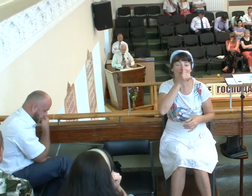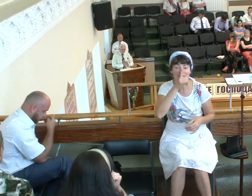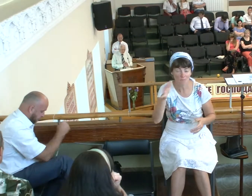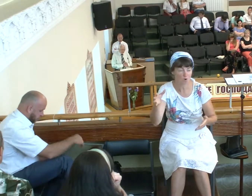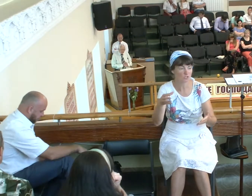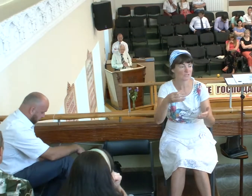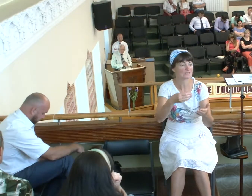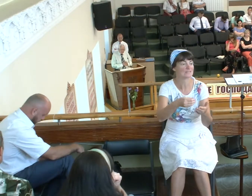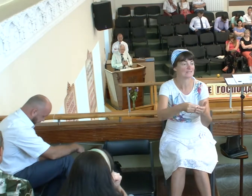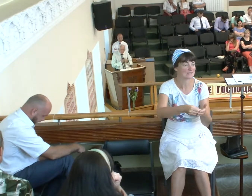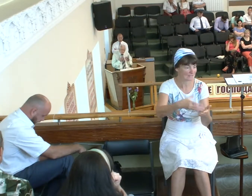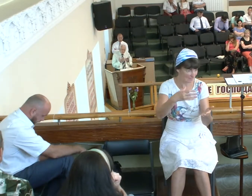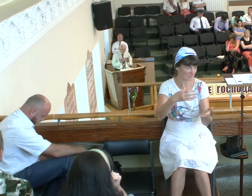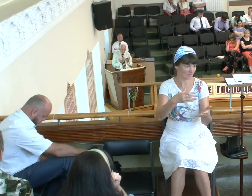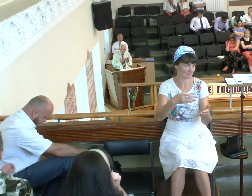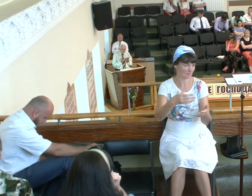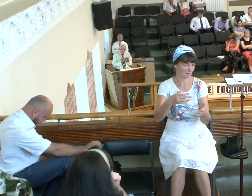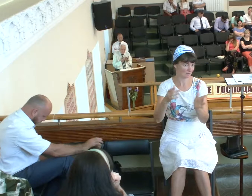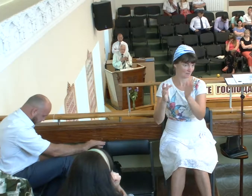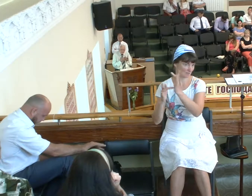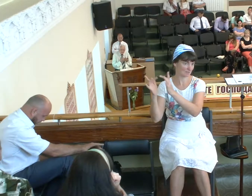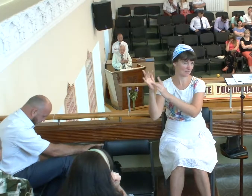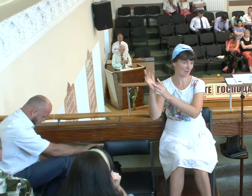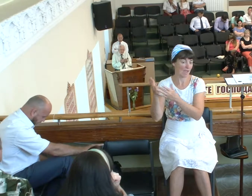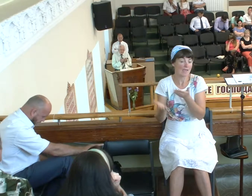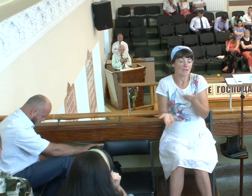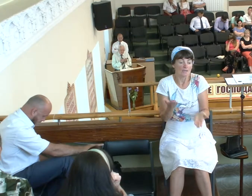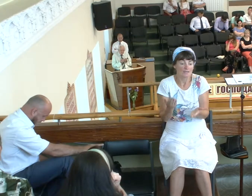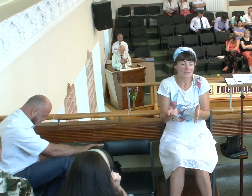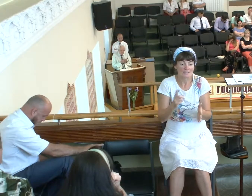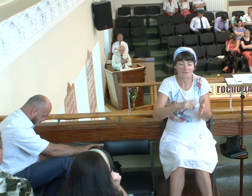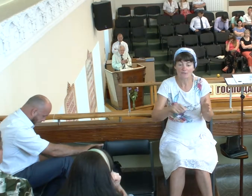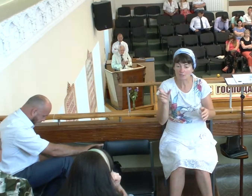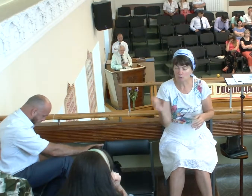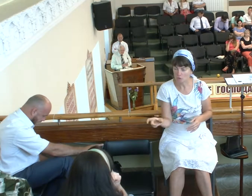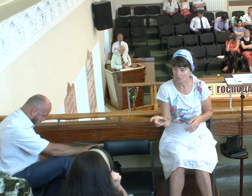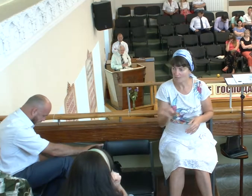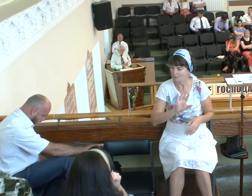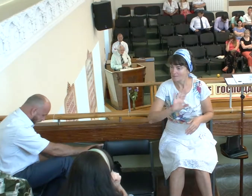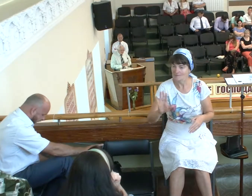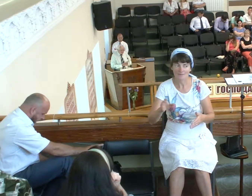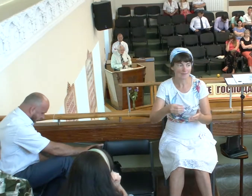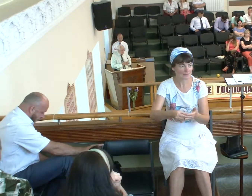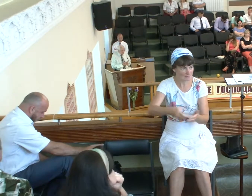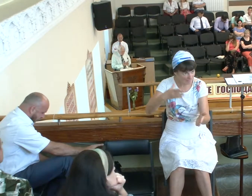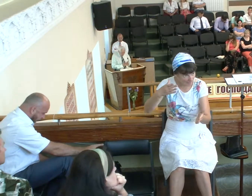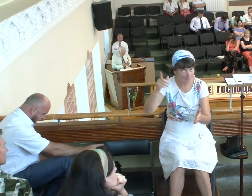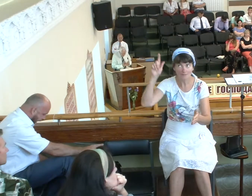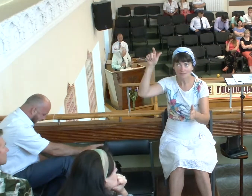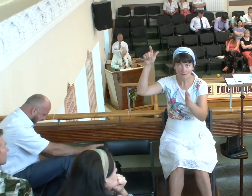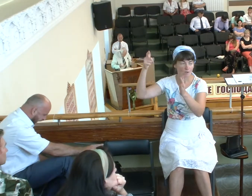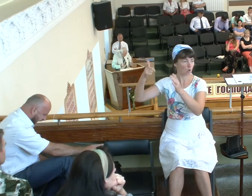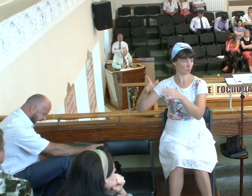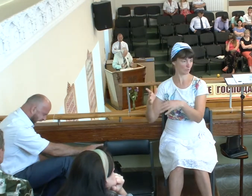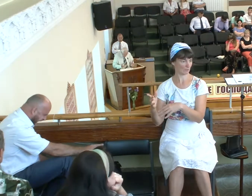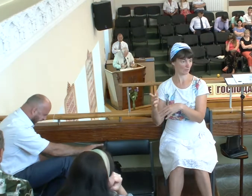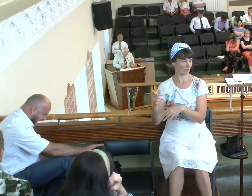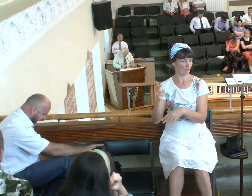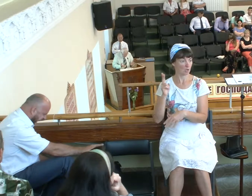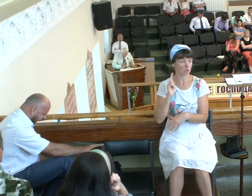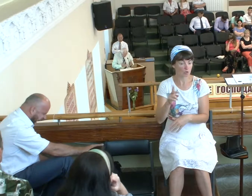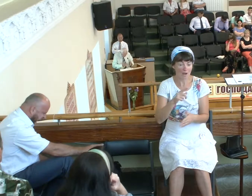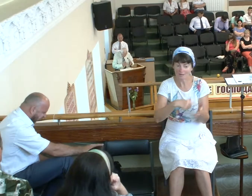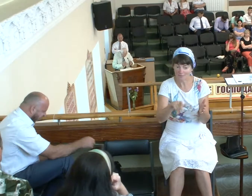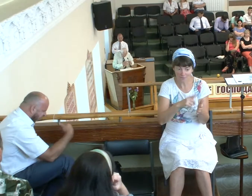ценим мы? Когда мы не показываем, что мы ценим Христа. Когда мы не готовы, как